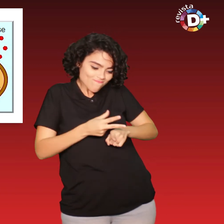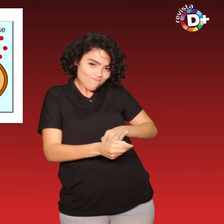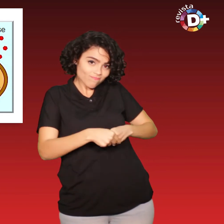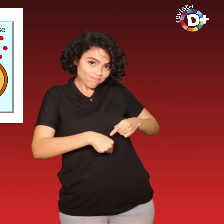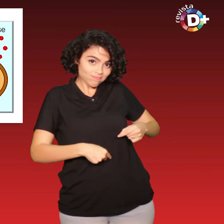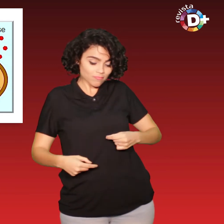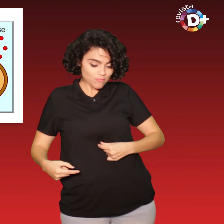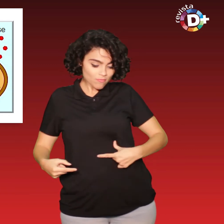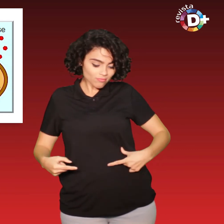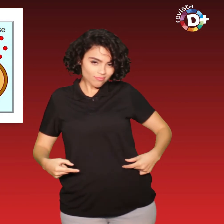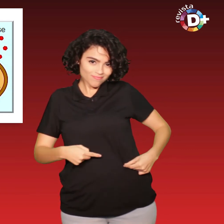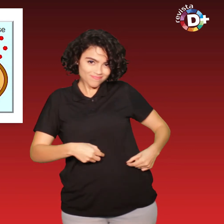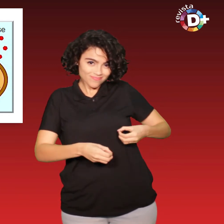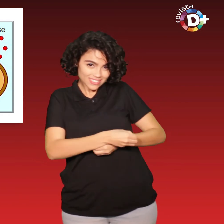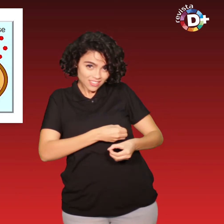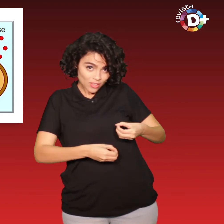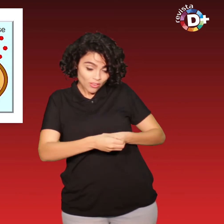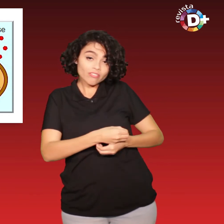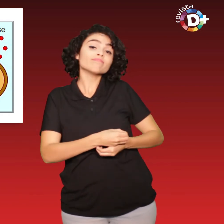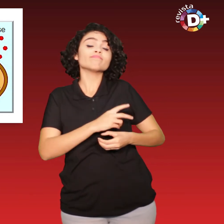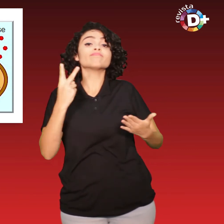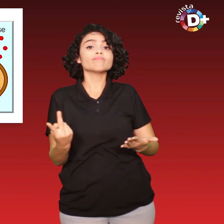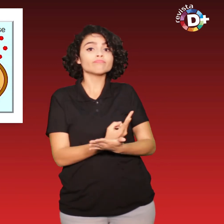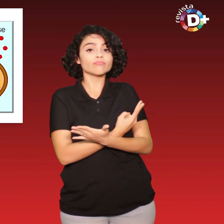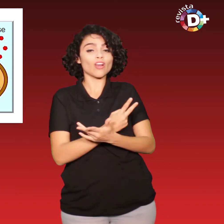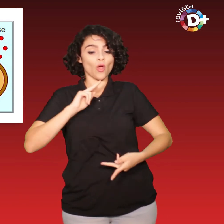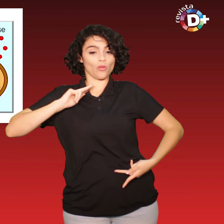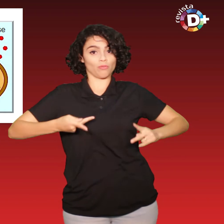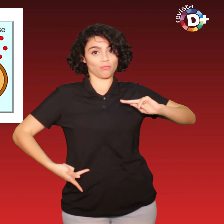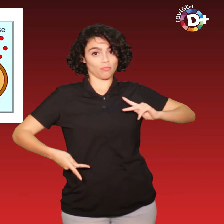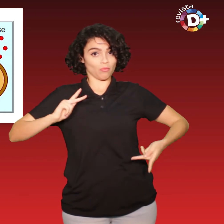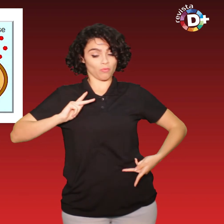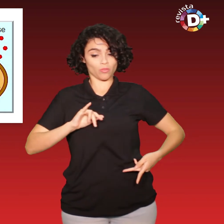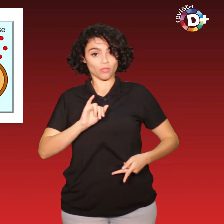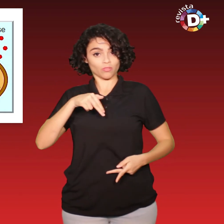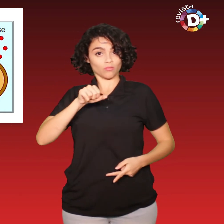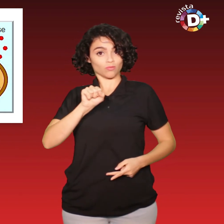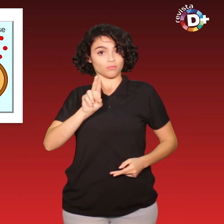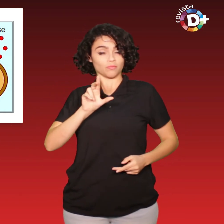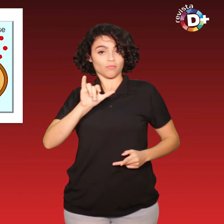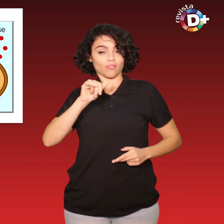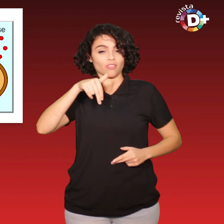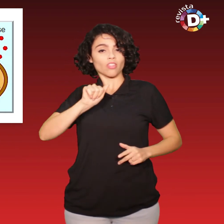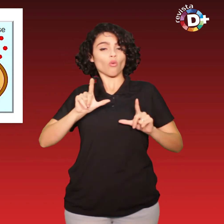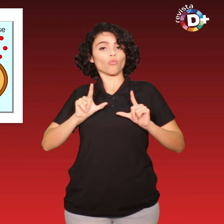acaba resultando em uma falência na produção de insulina, hormônio responsável por regular